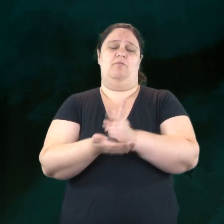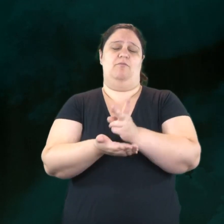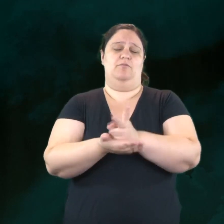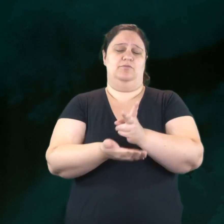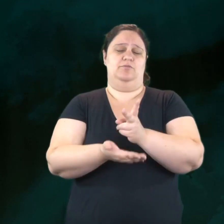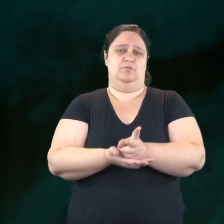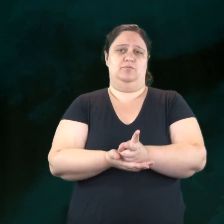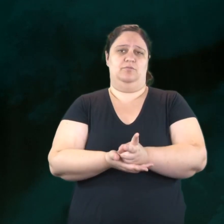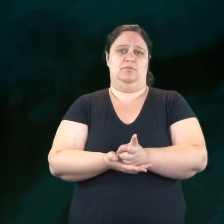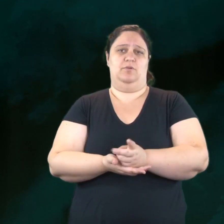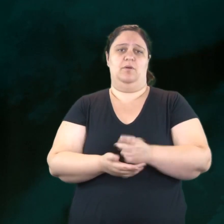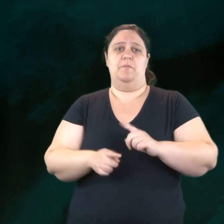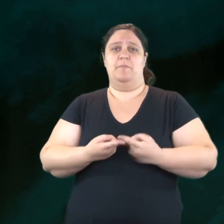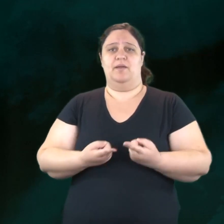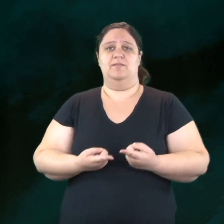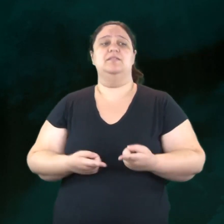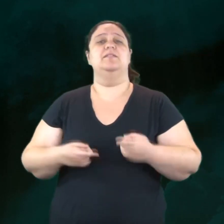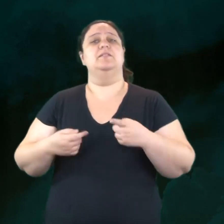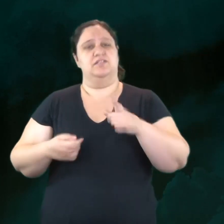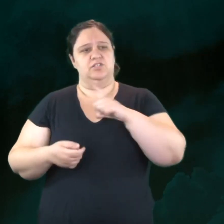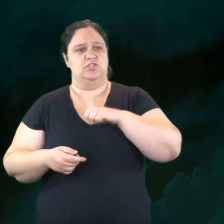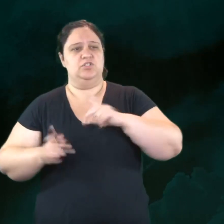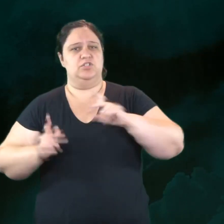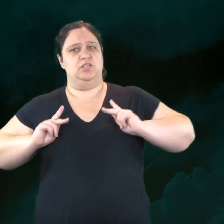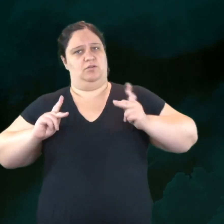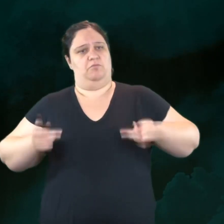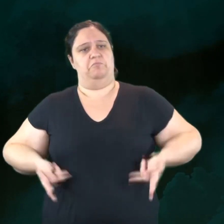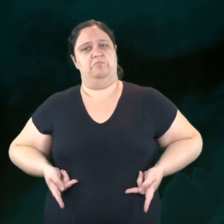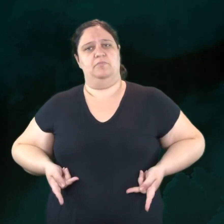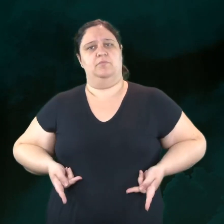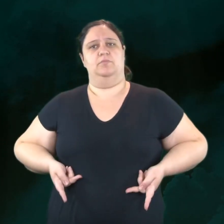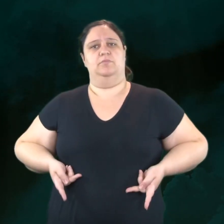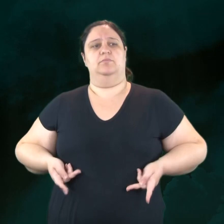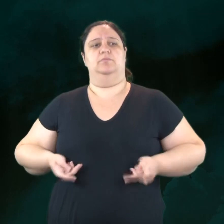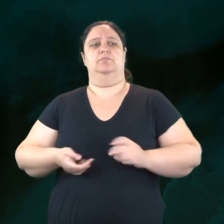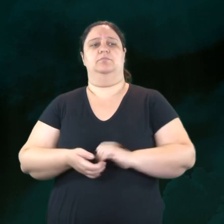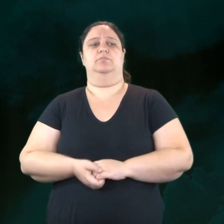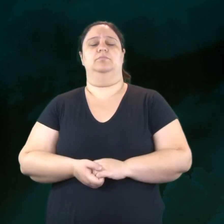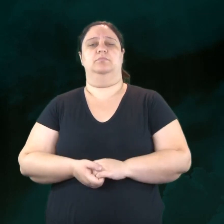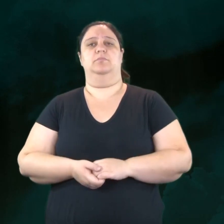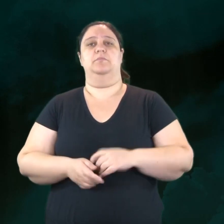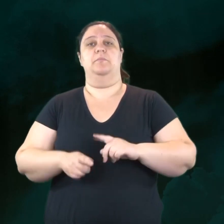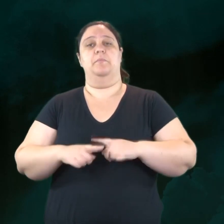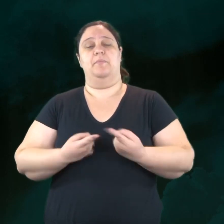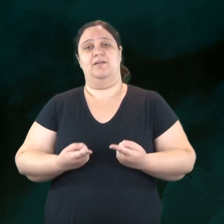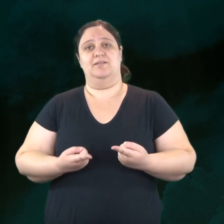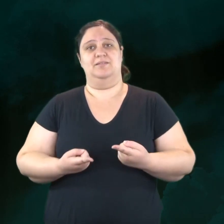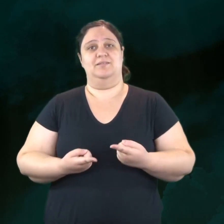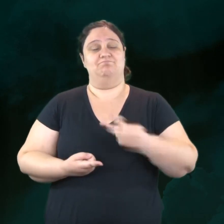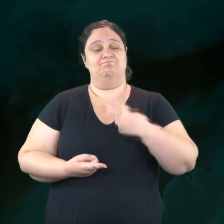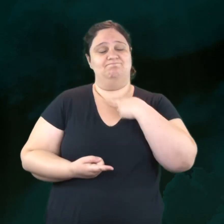tinham material, recursos financeiros, né, para trabalhar e tal. Bom, muito bem.